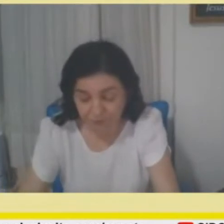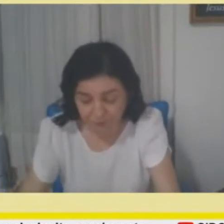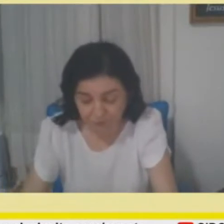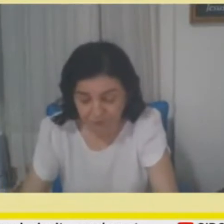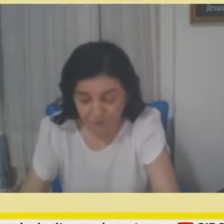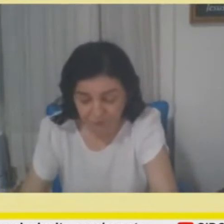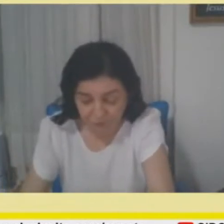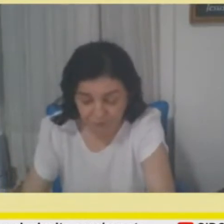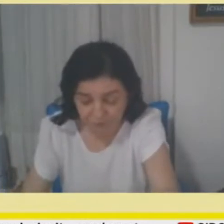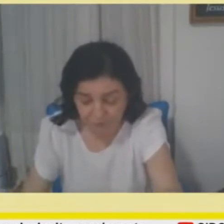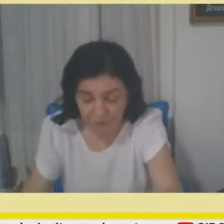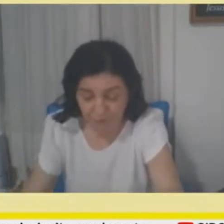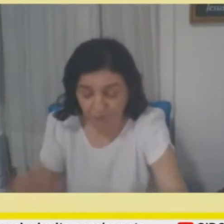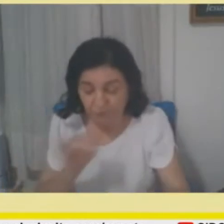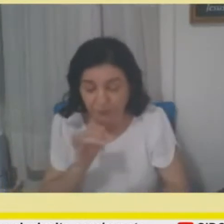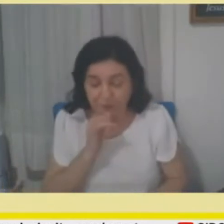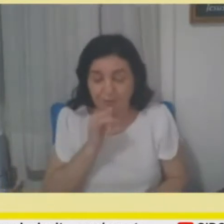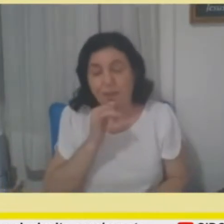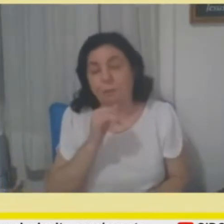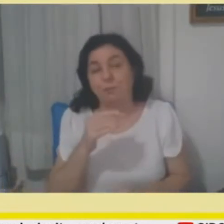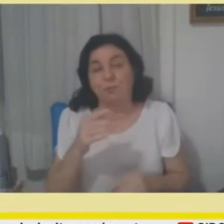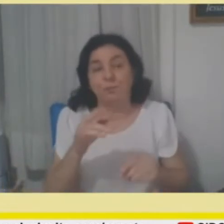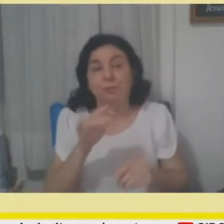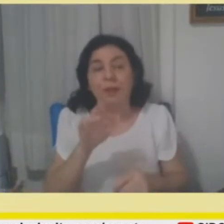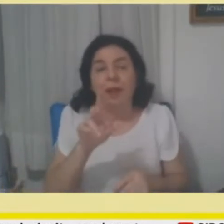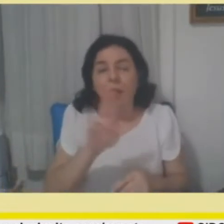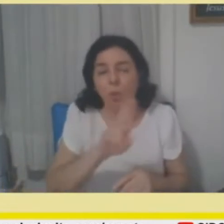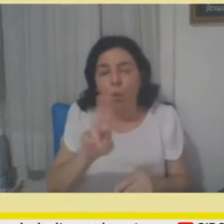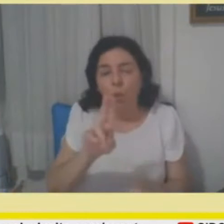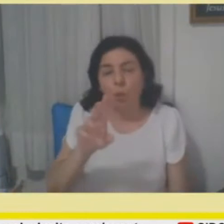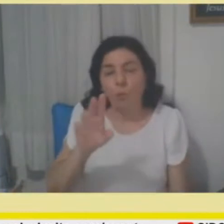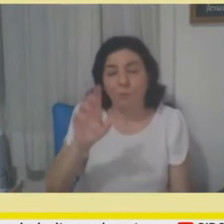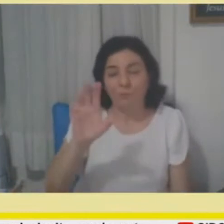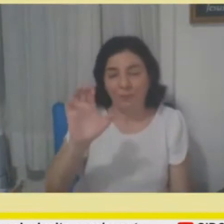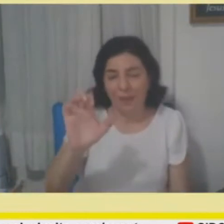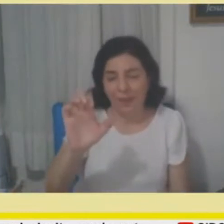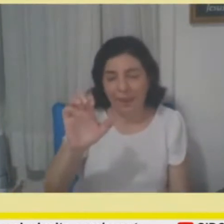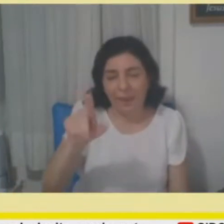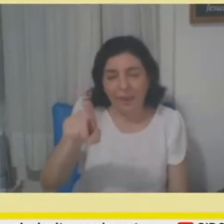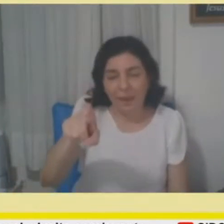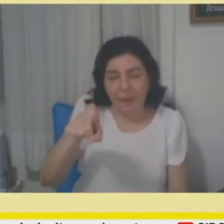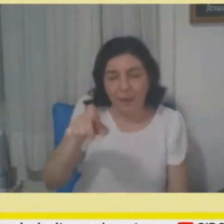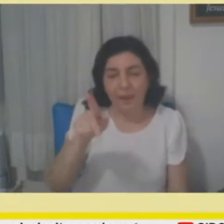investi nos seus vocabulários. Por exemplo,